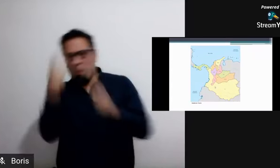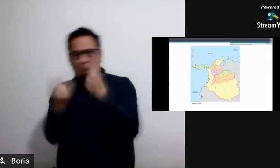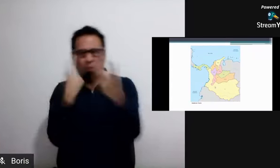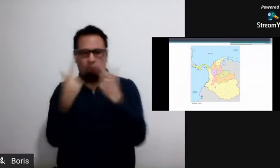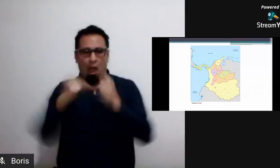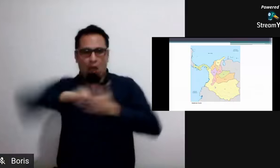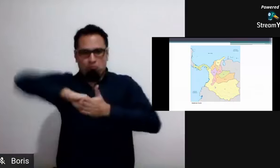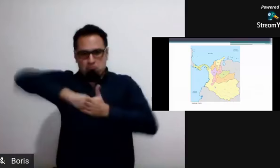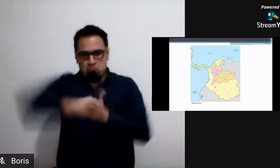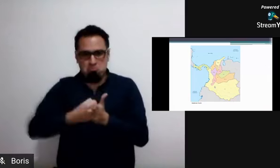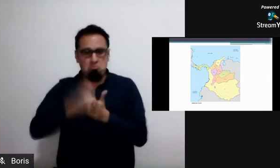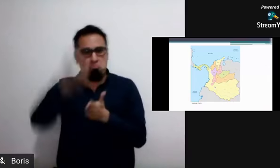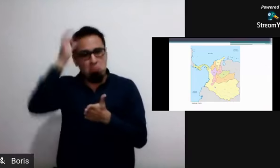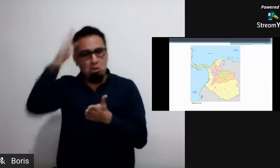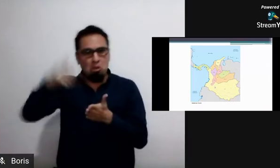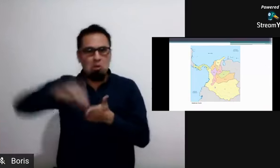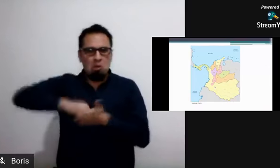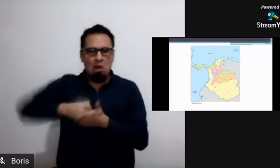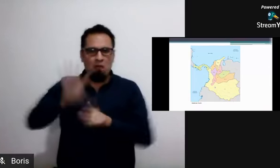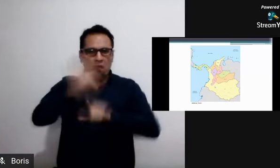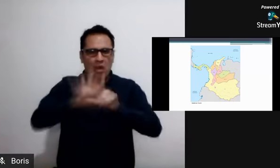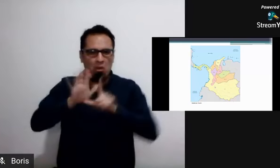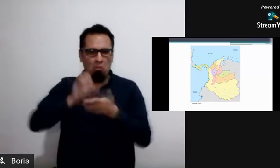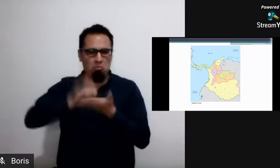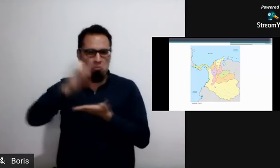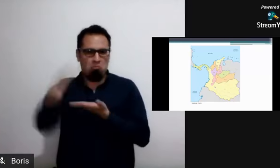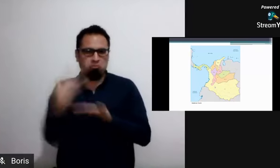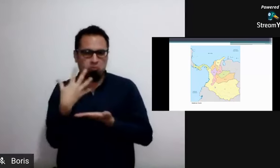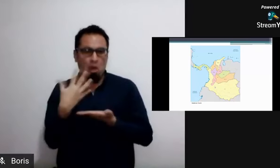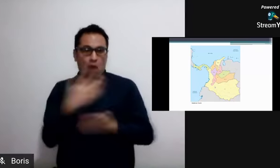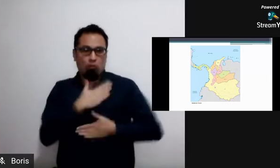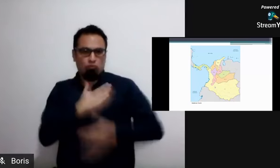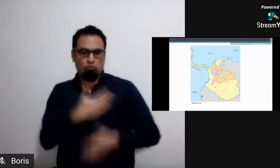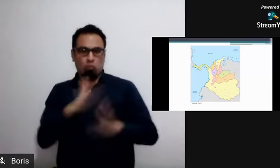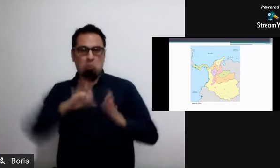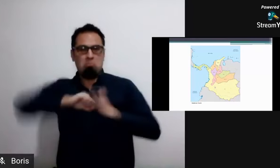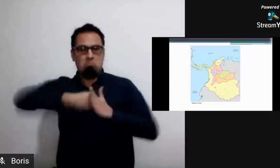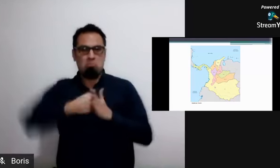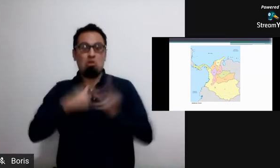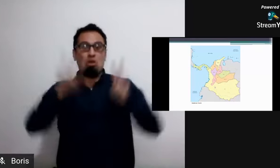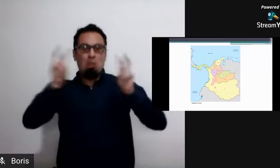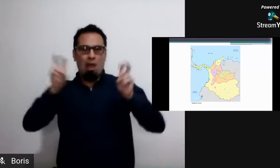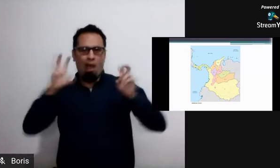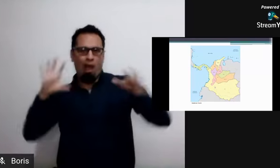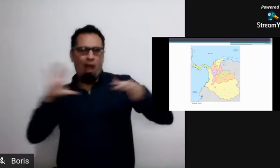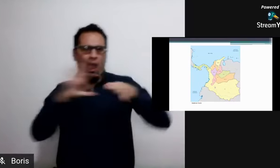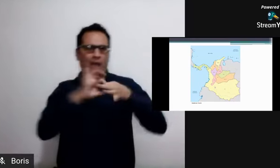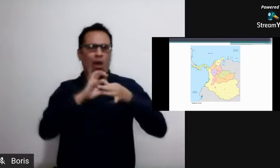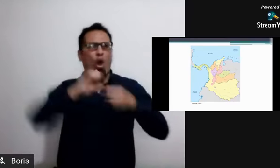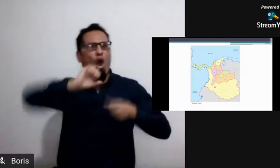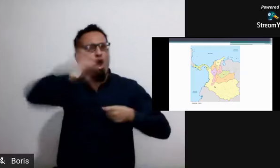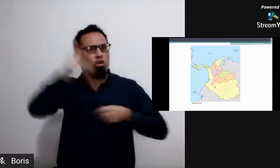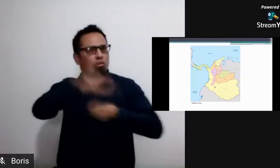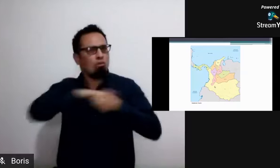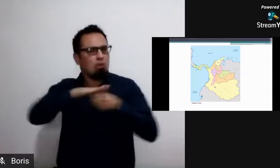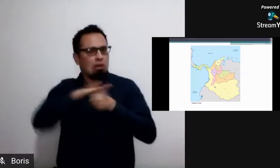Estado. Entonces, de pronto ustedes tienen dudas o inquietudes, los invito a compartir